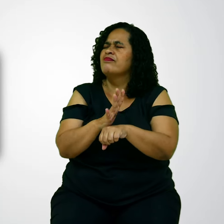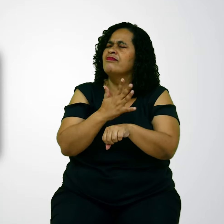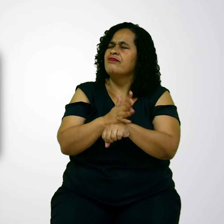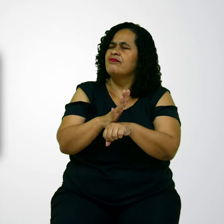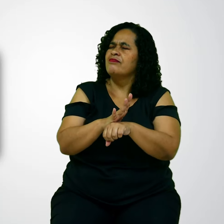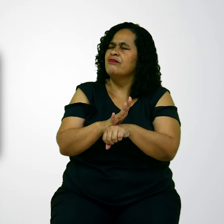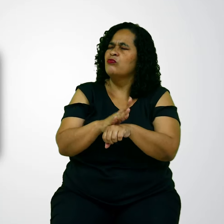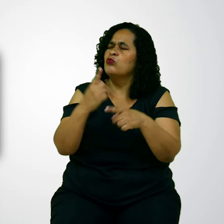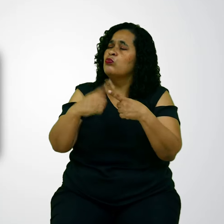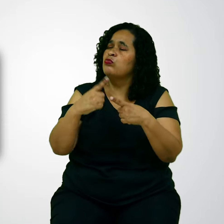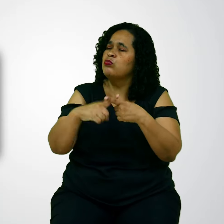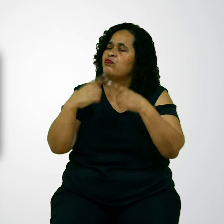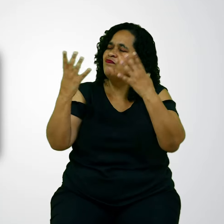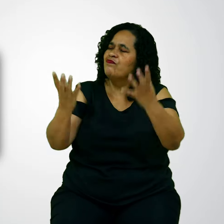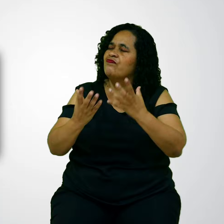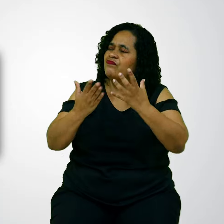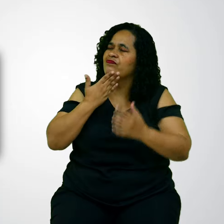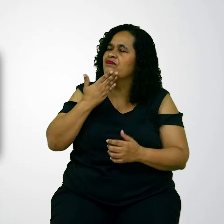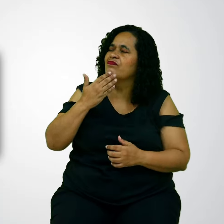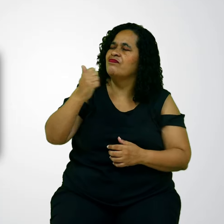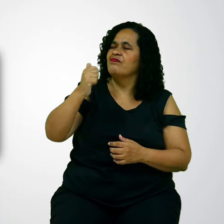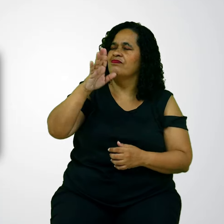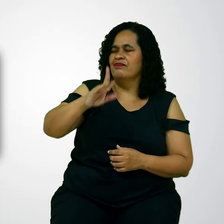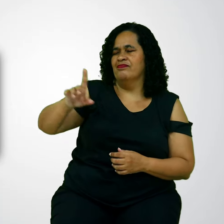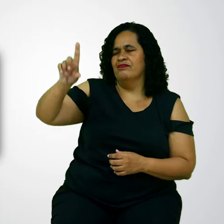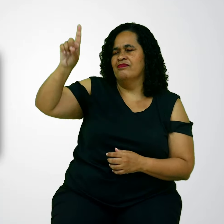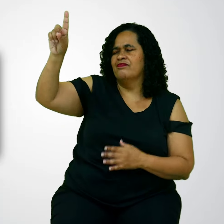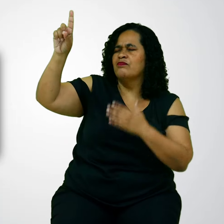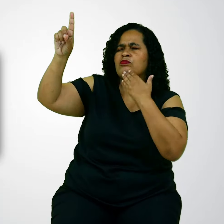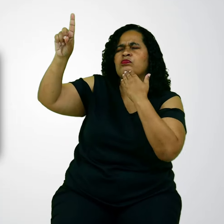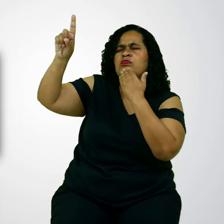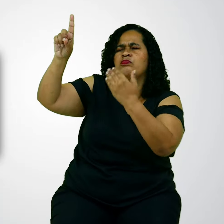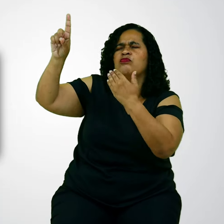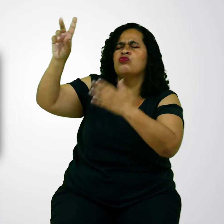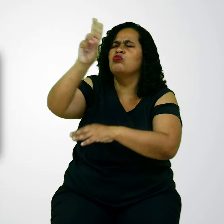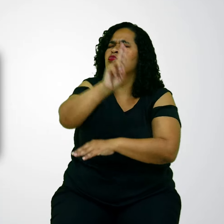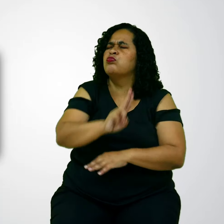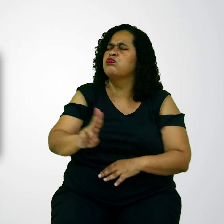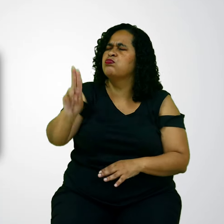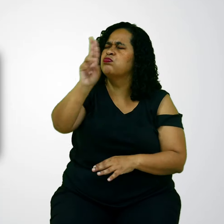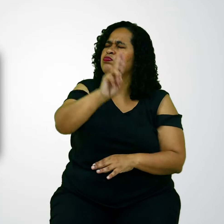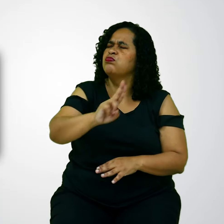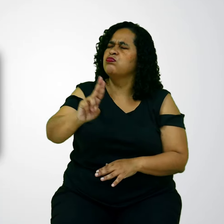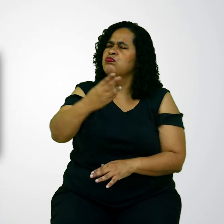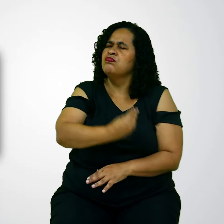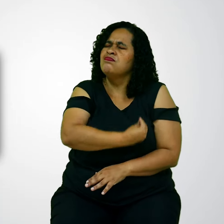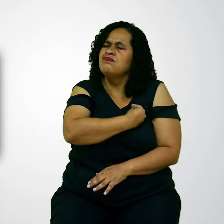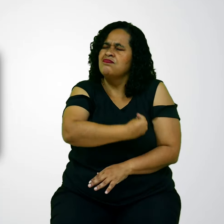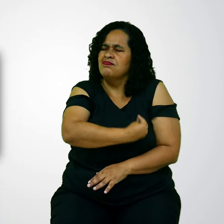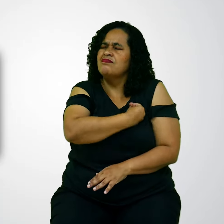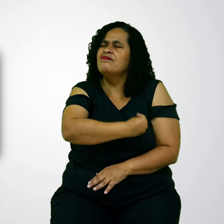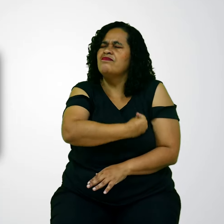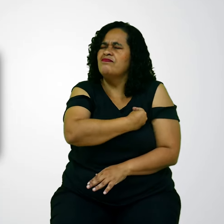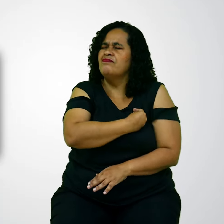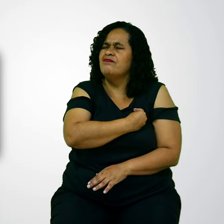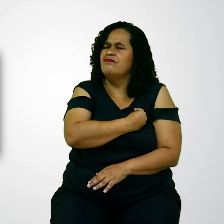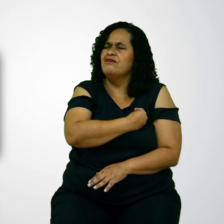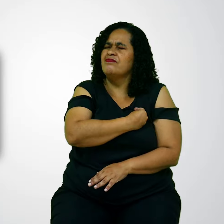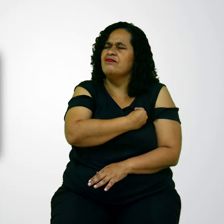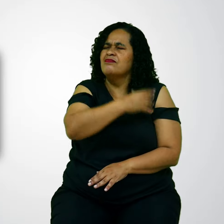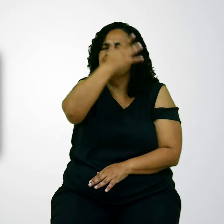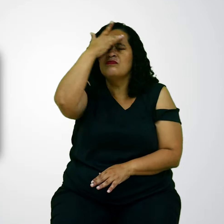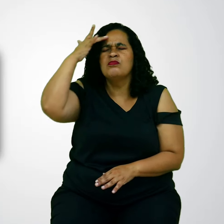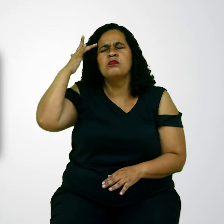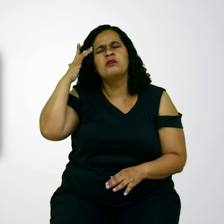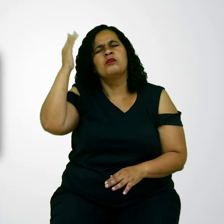Ti. Eu peço que o Senhor use esse contingente, que são milhares de pessoas só no Brasil, para que a mensagem